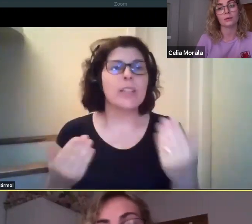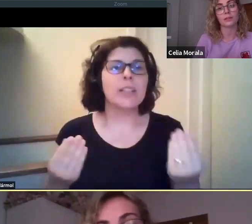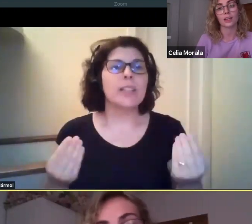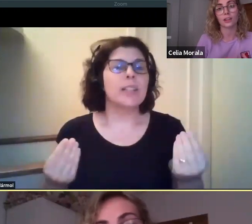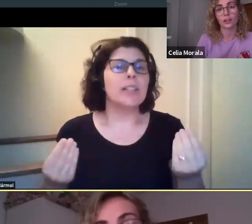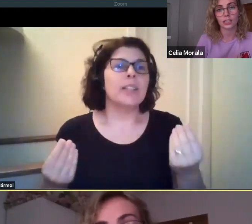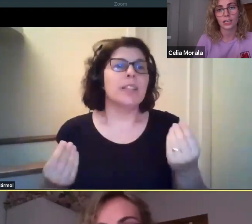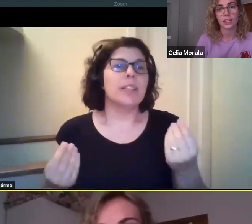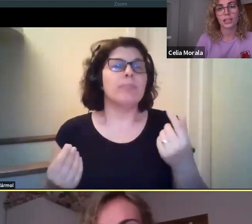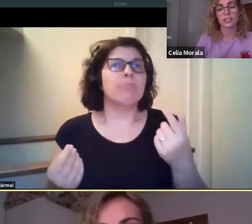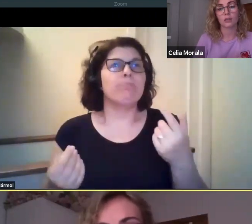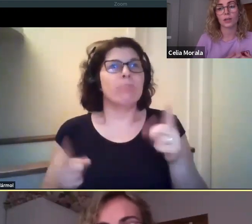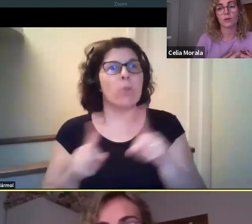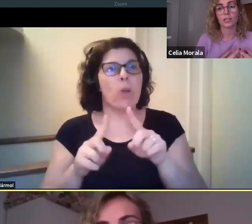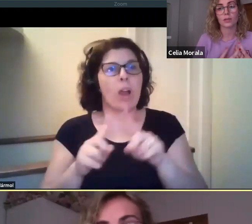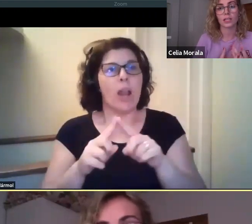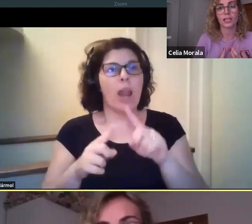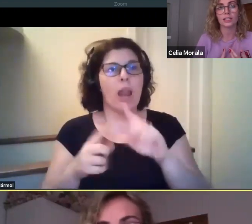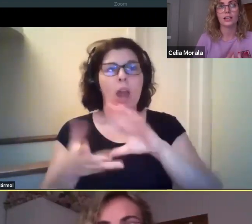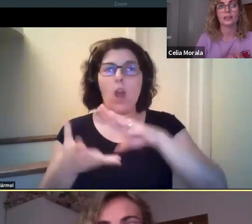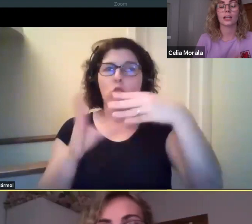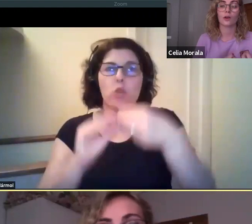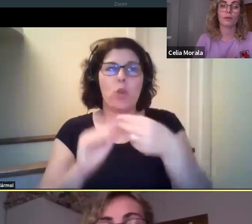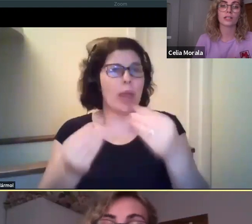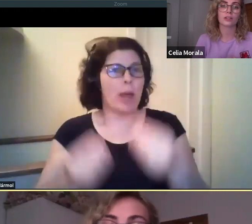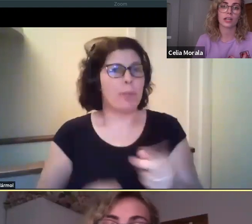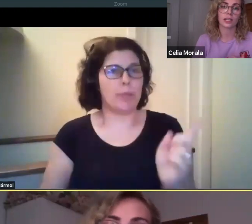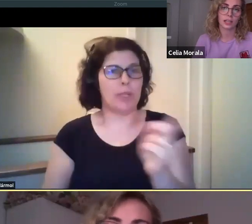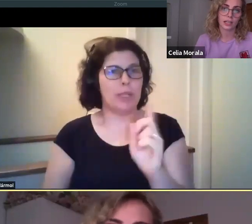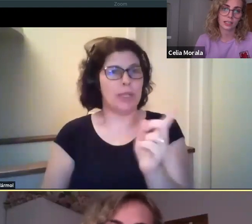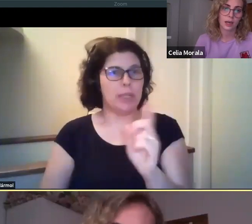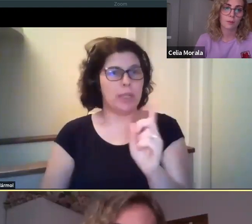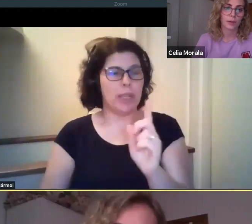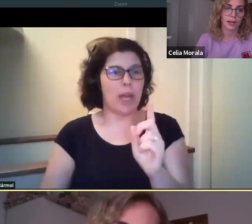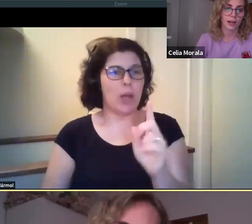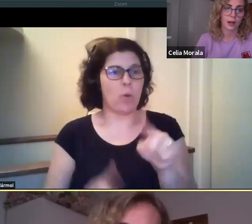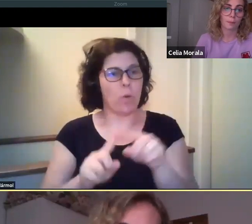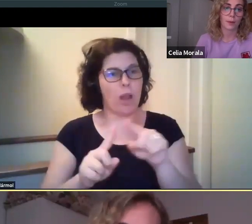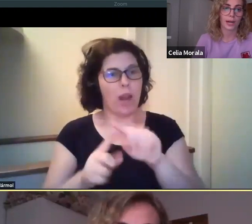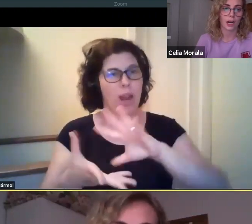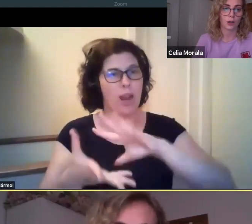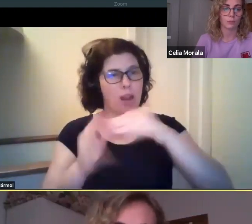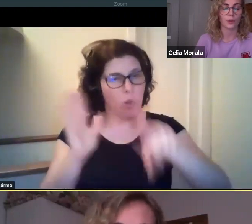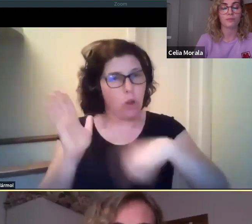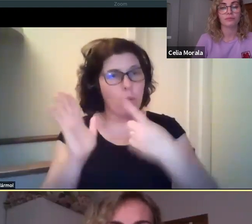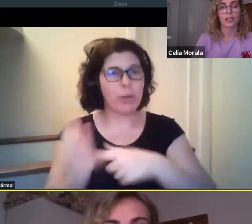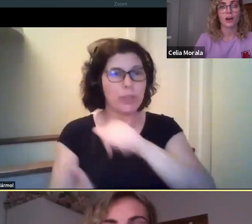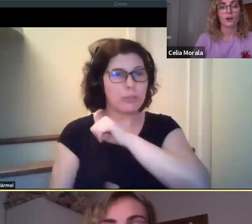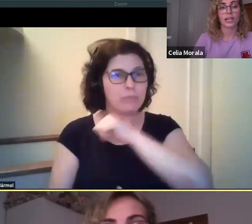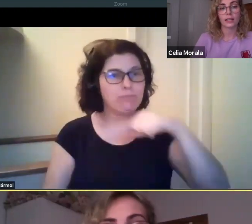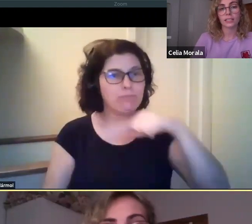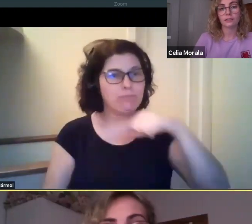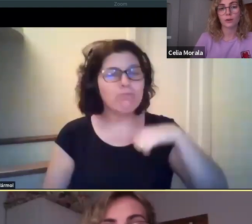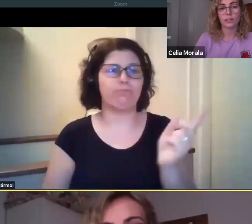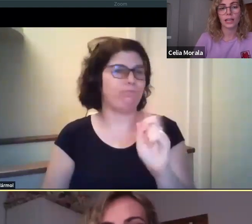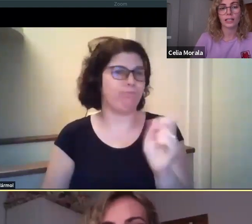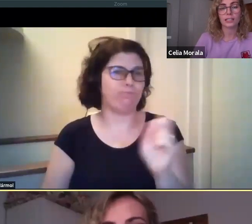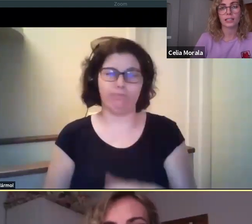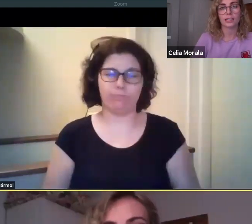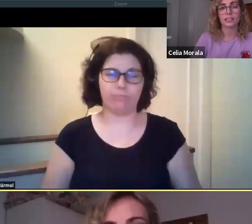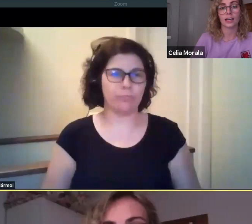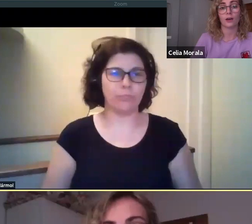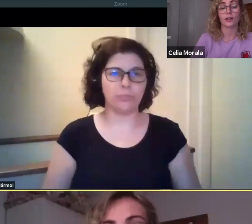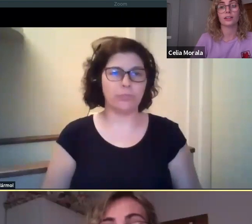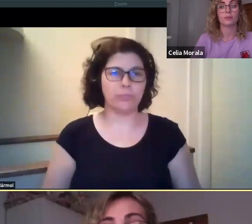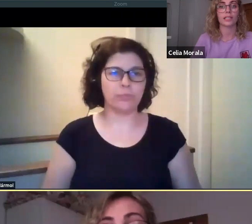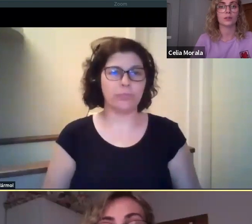unas adaptaciones ni se tomen unas medidas del todo personalizadas para el alumno. Otra de las dificultades